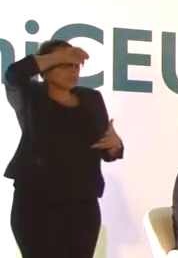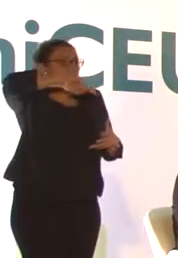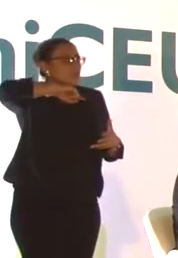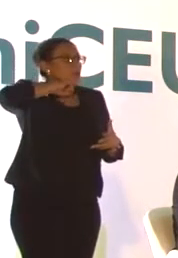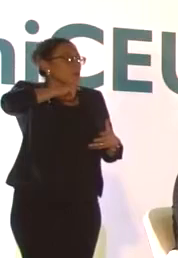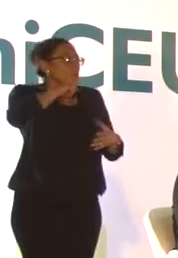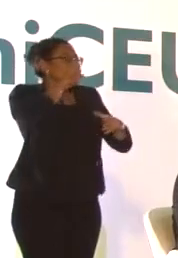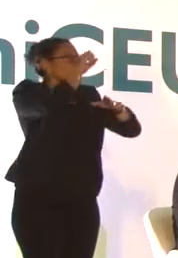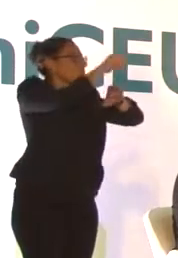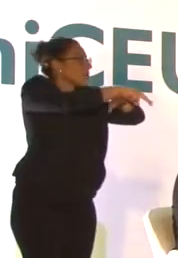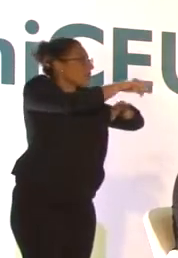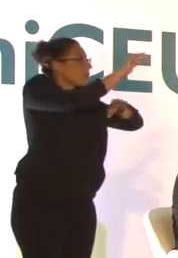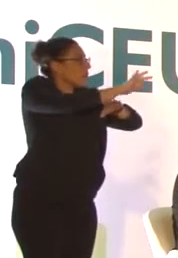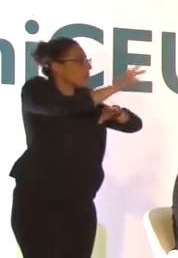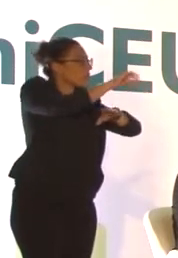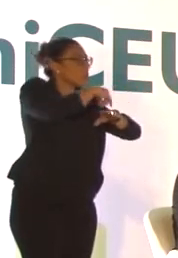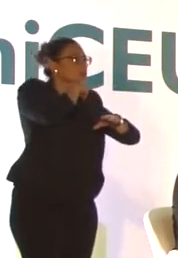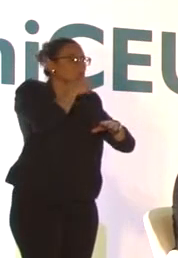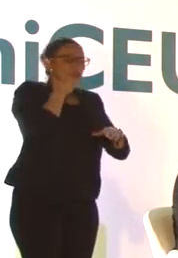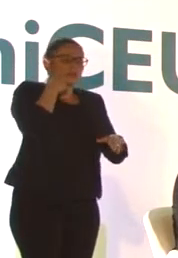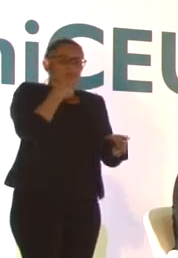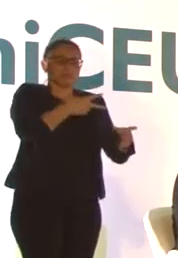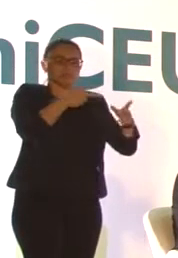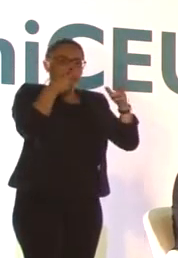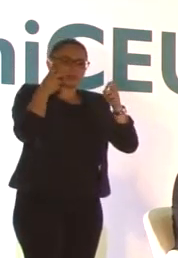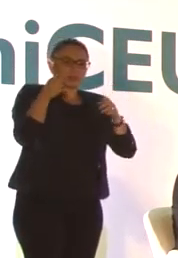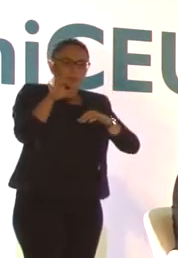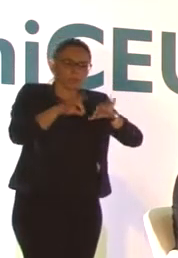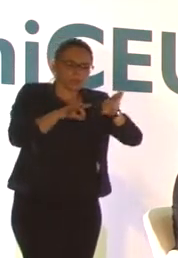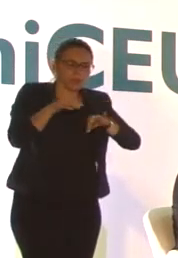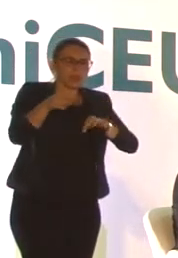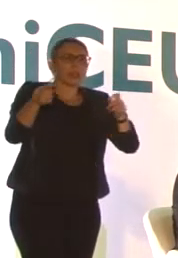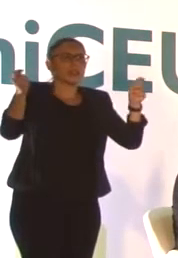visão extremamente profícua